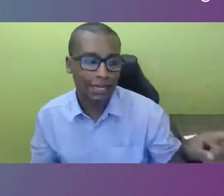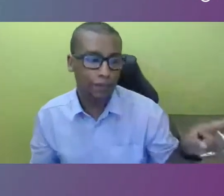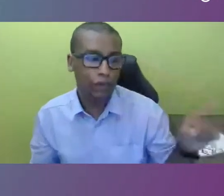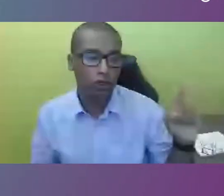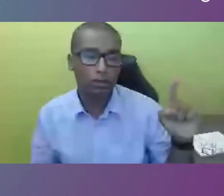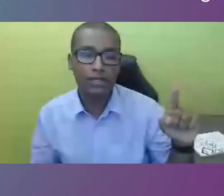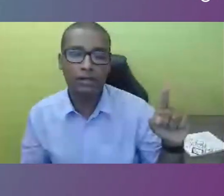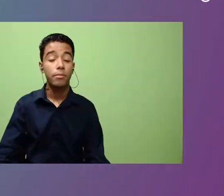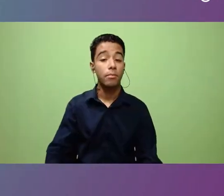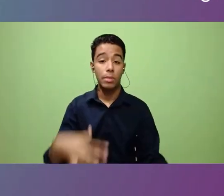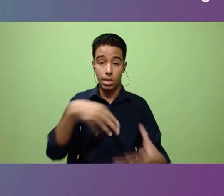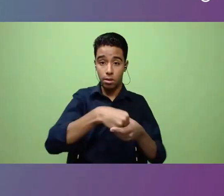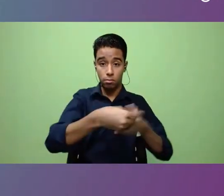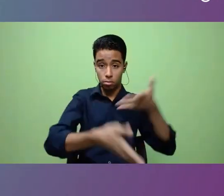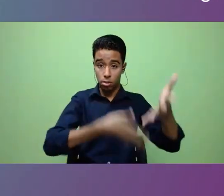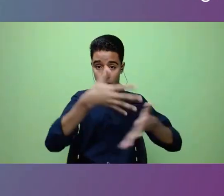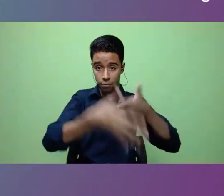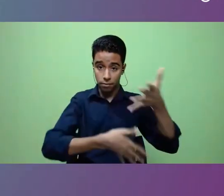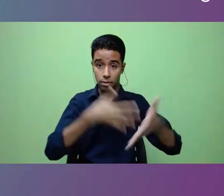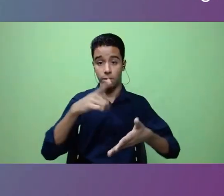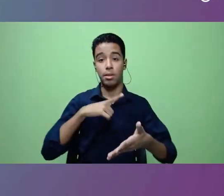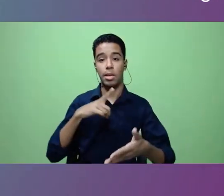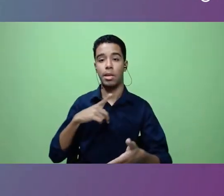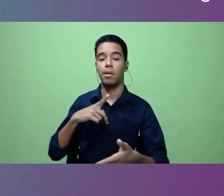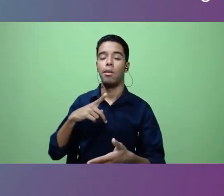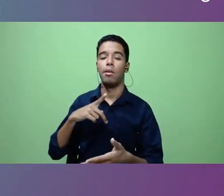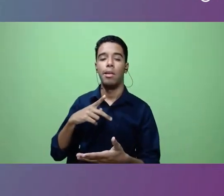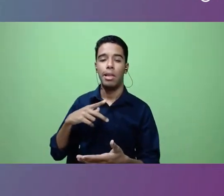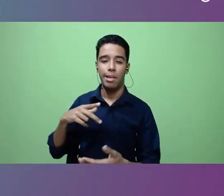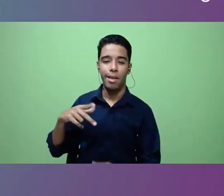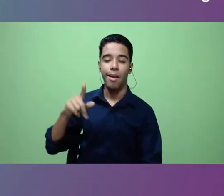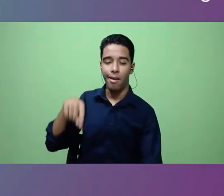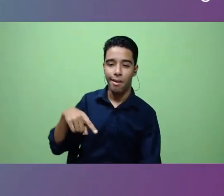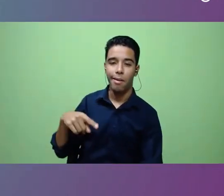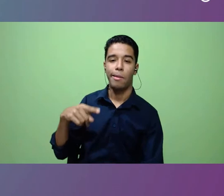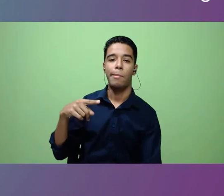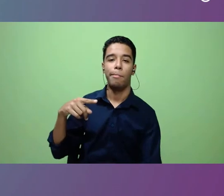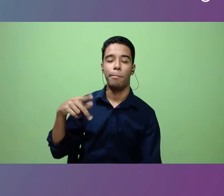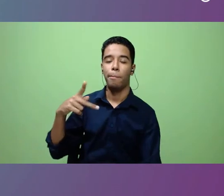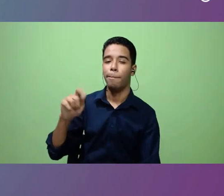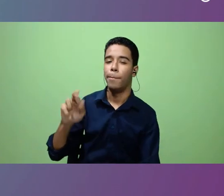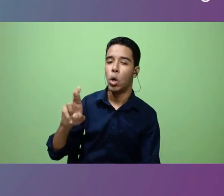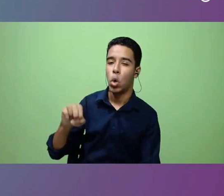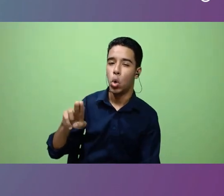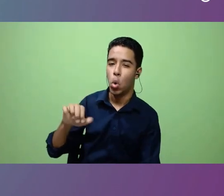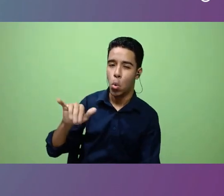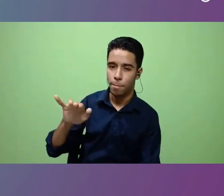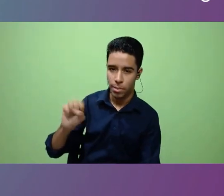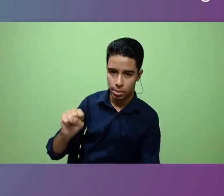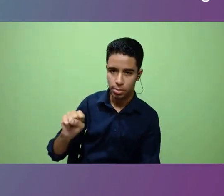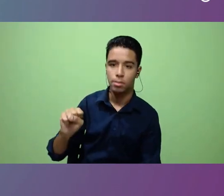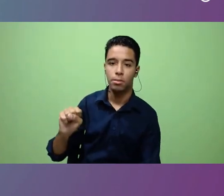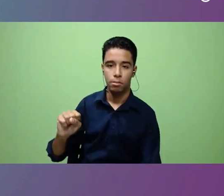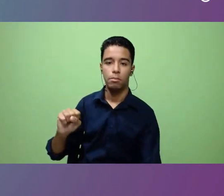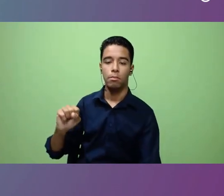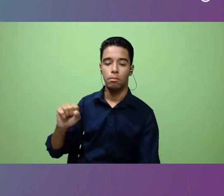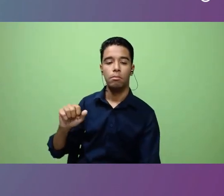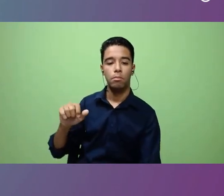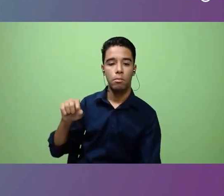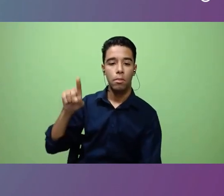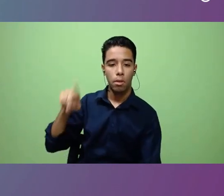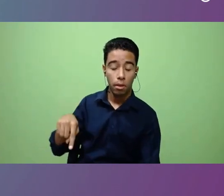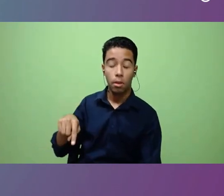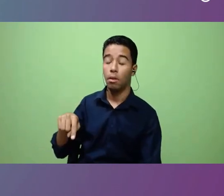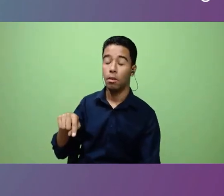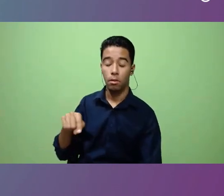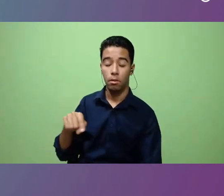Em Libras, pronomes interrogativos estão no final da frase. Em português, é o primeiro elemento que aparece. Se